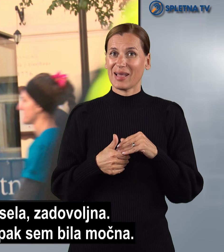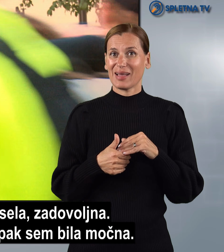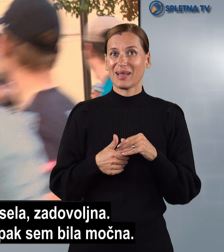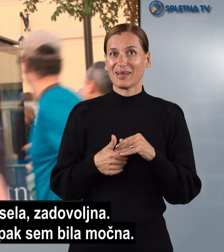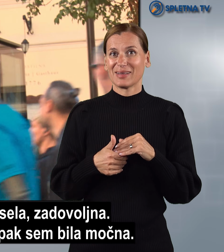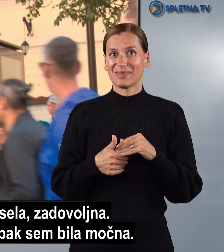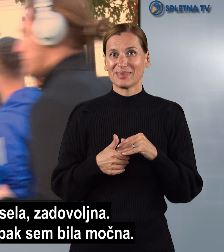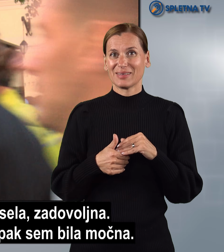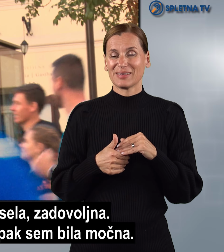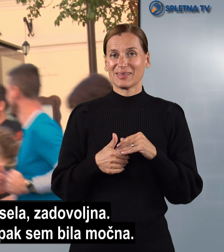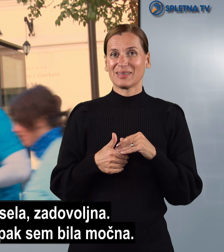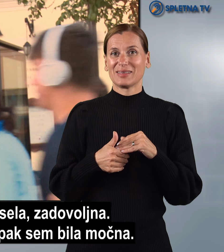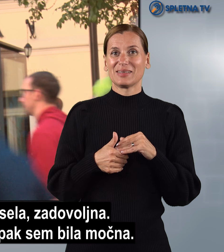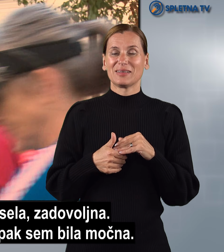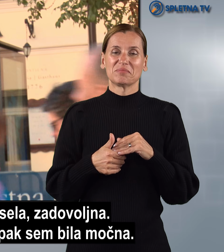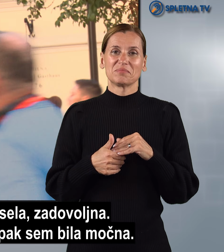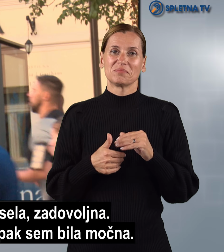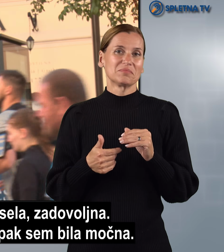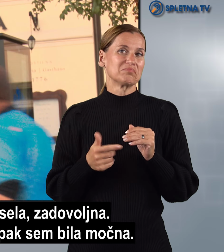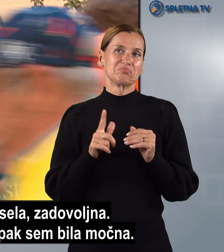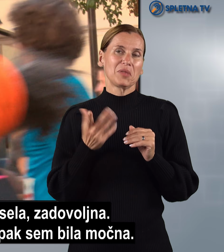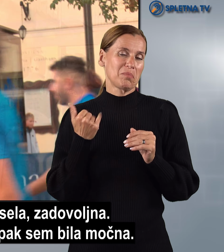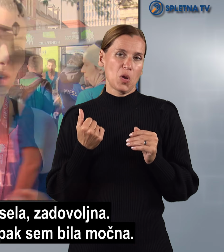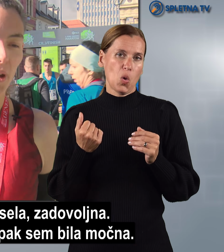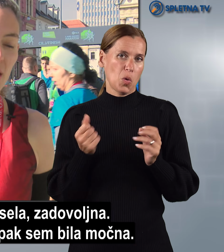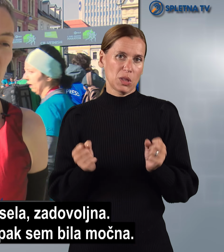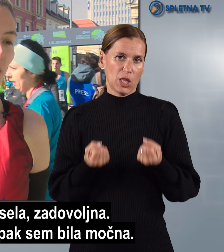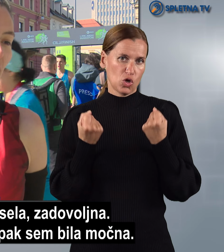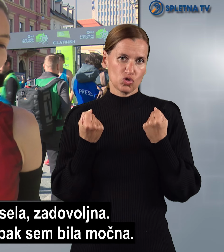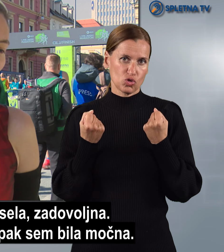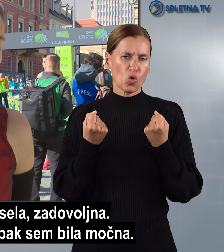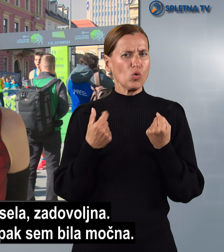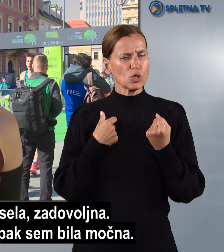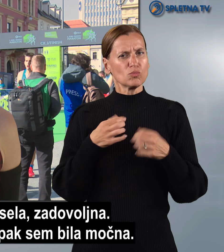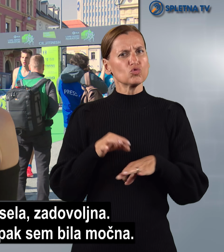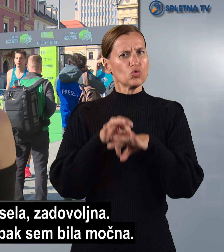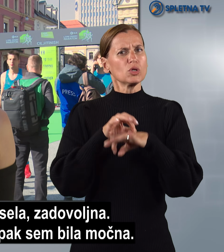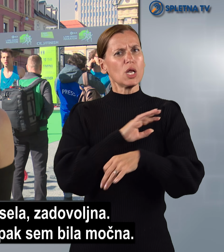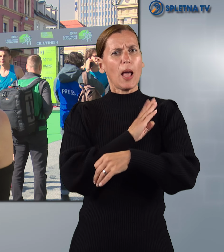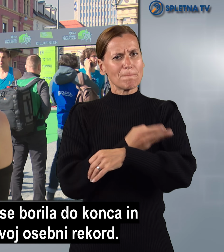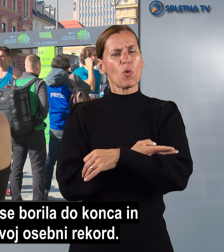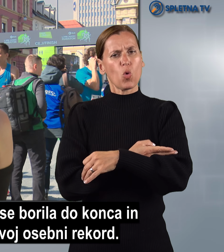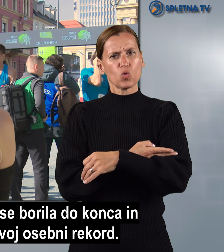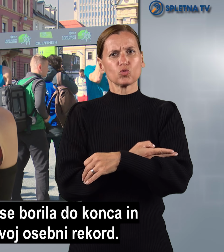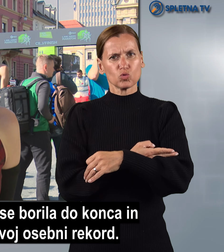pa meni je bilo težko, pa tudi sem bila močna, pa tako.